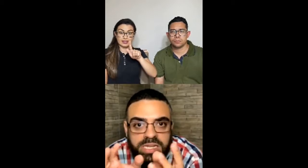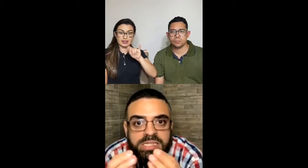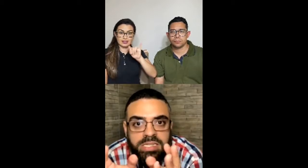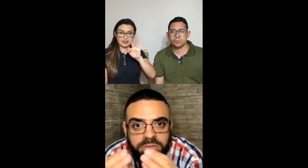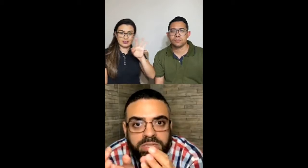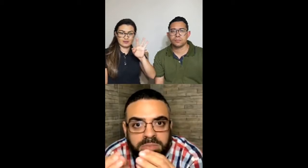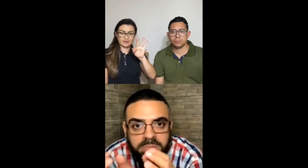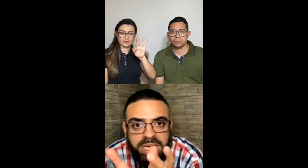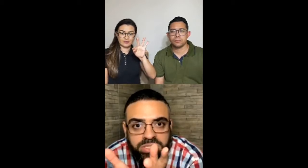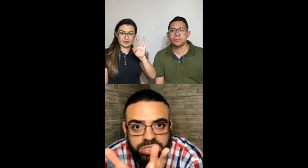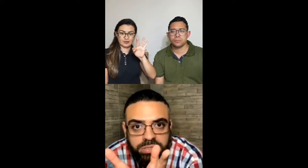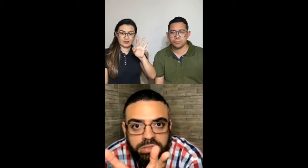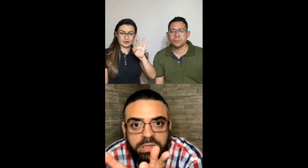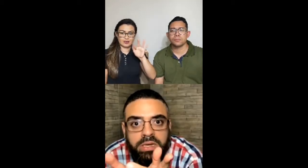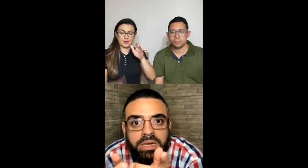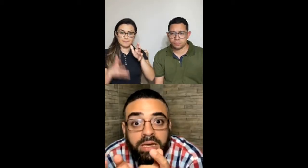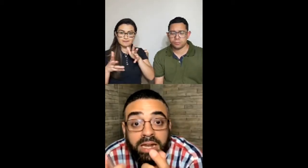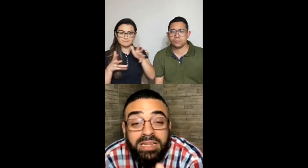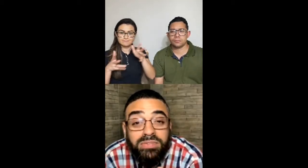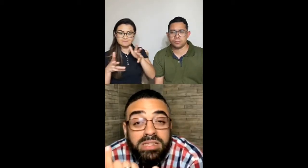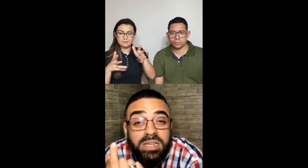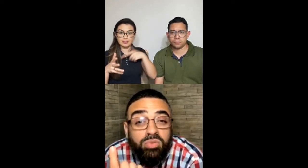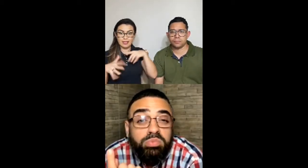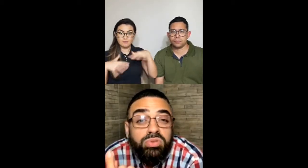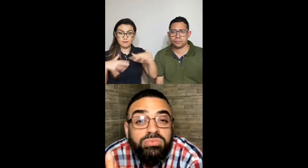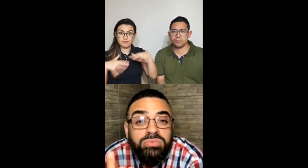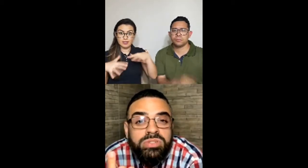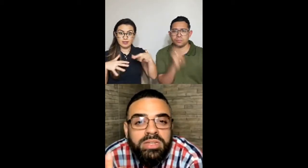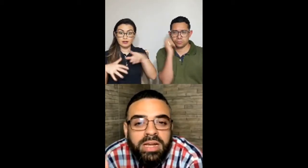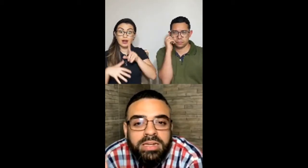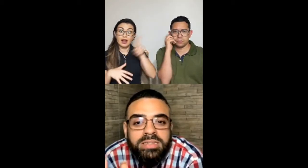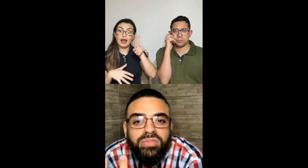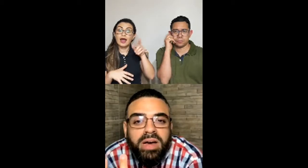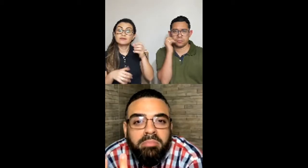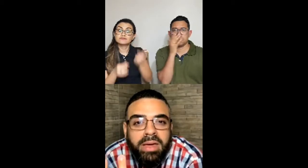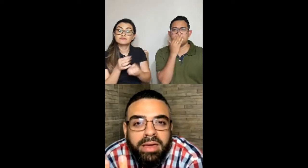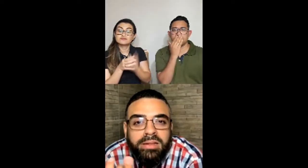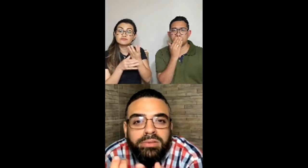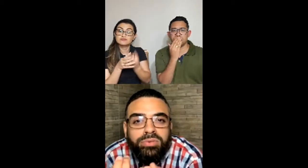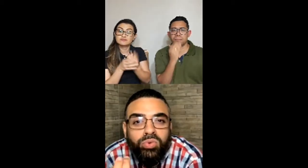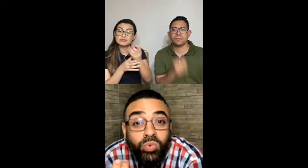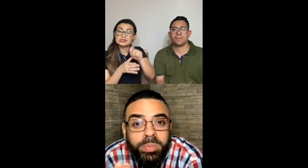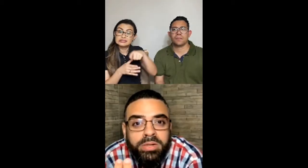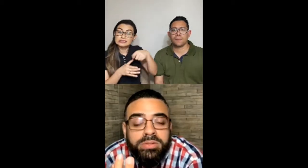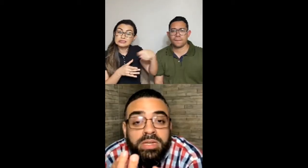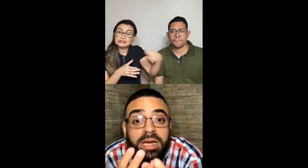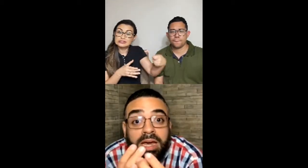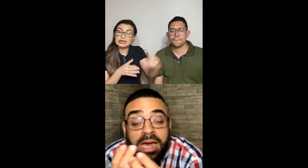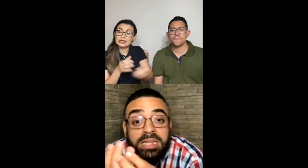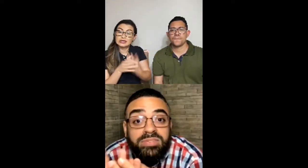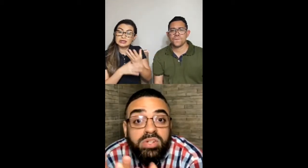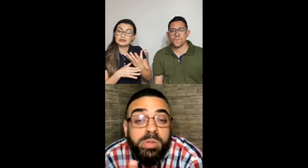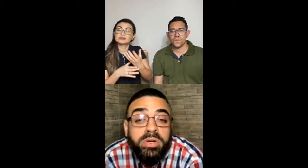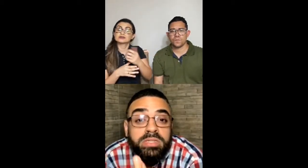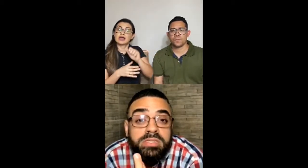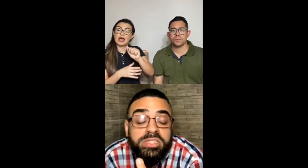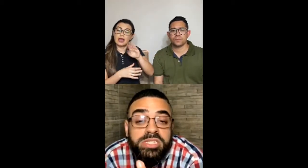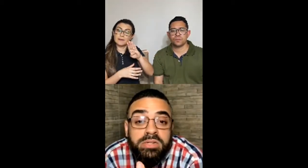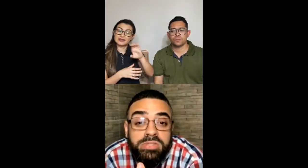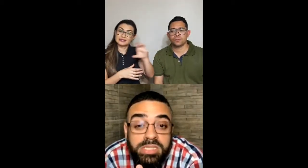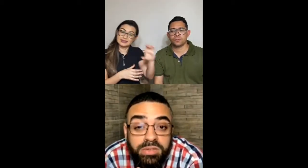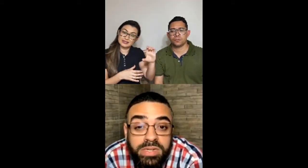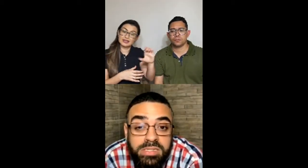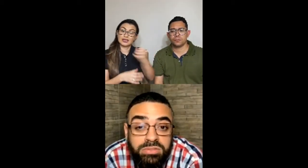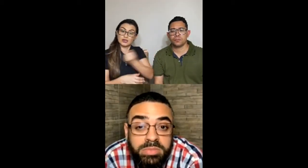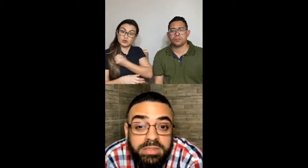GIF? Que você aperta e tem um desenho, mas o desenho também mexe? Ela está fazendo um por um dos